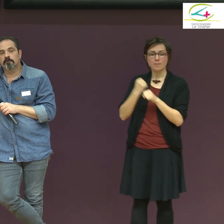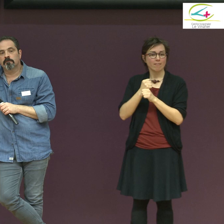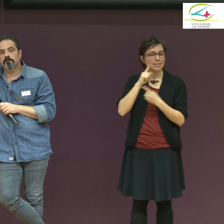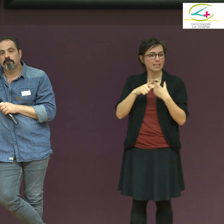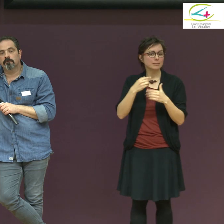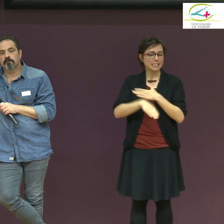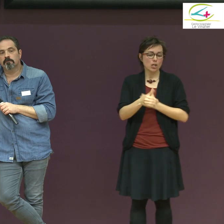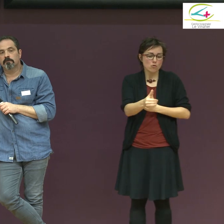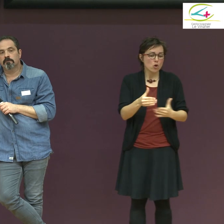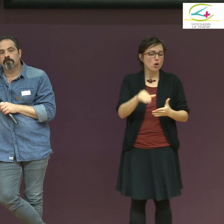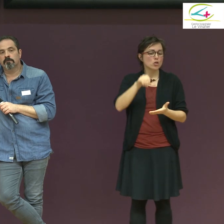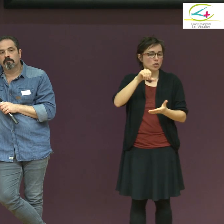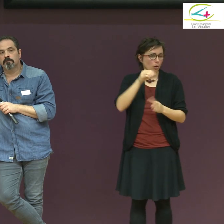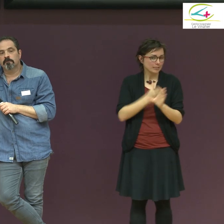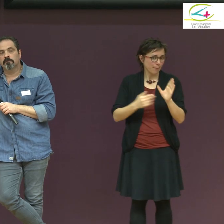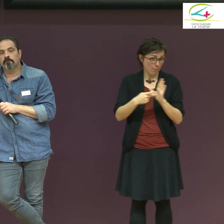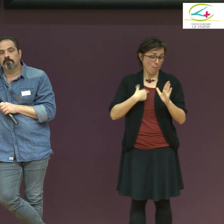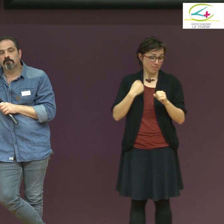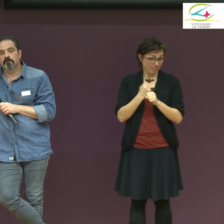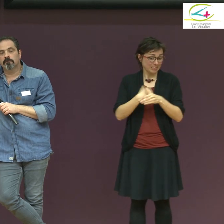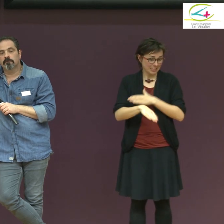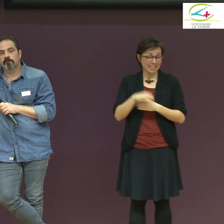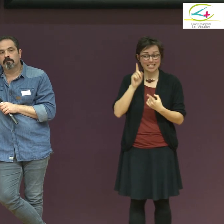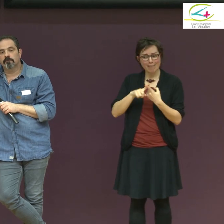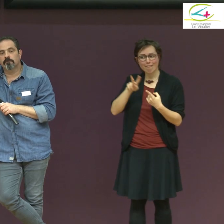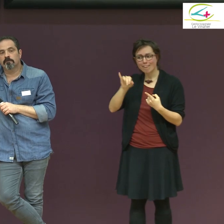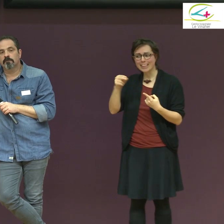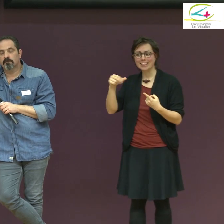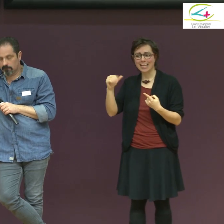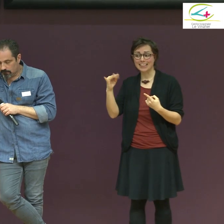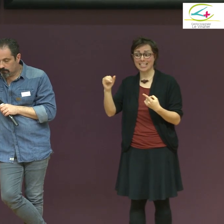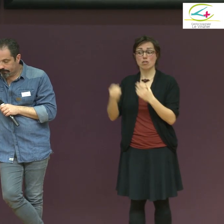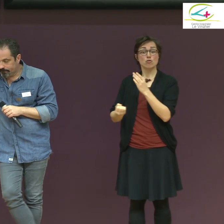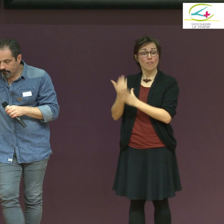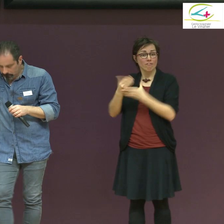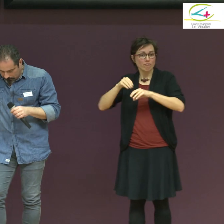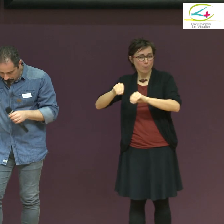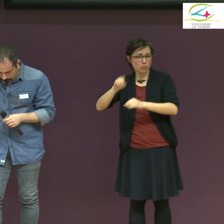travaille dans la santé mentale, dans la santé